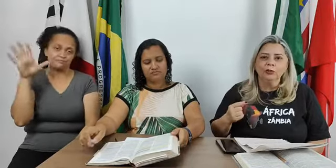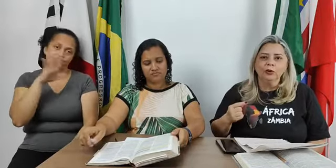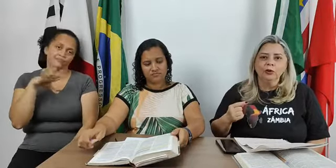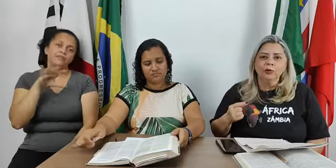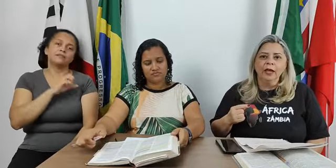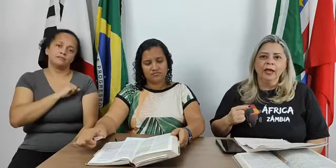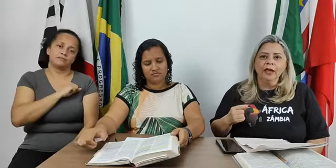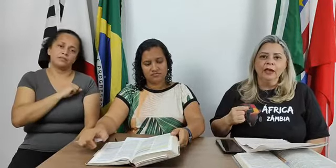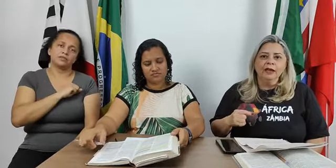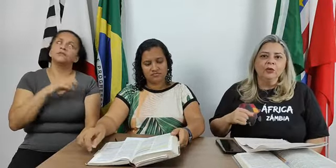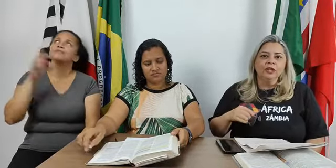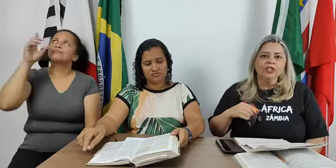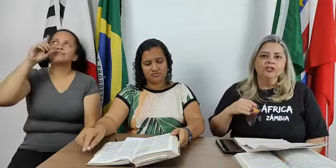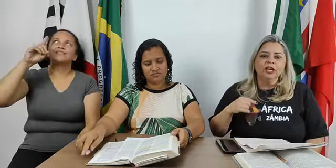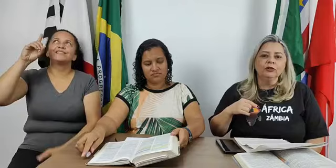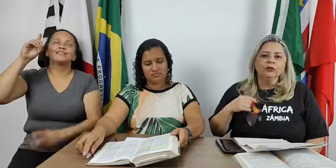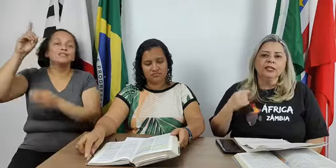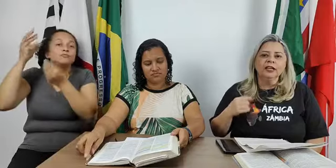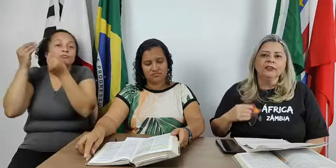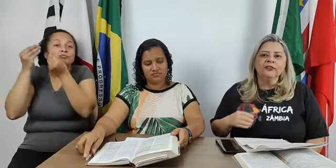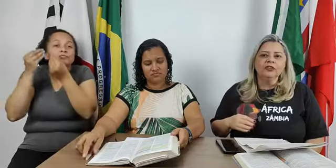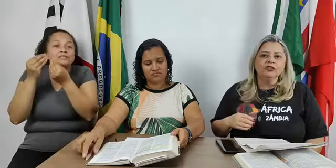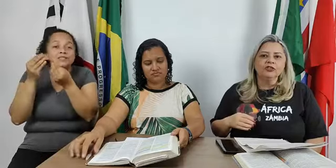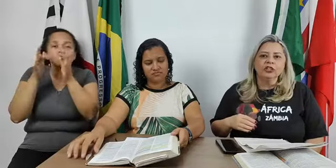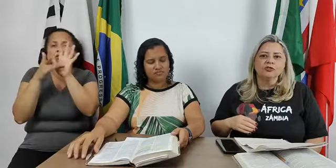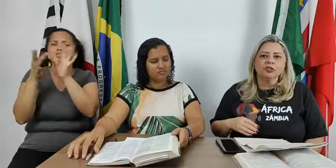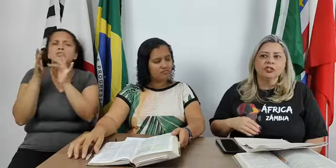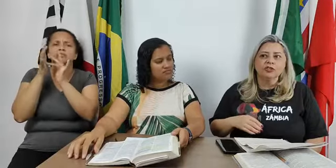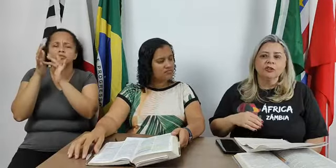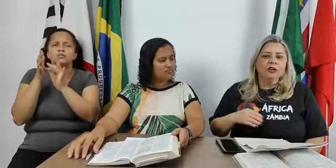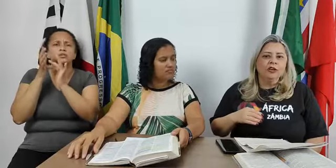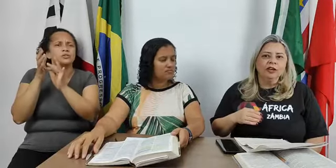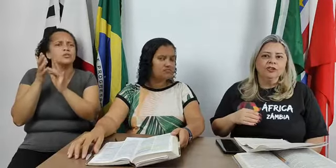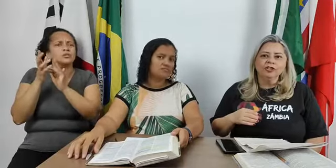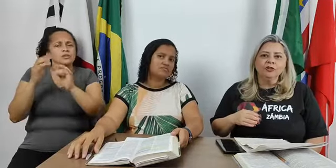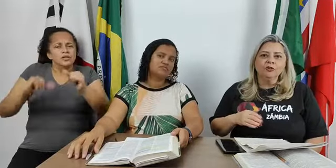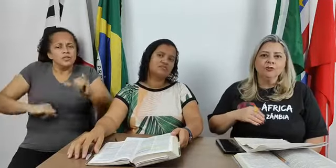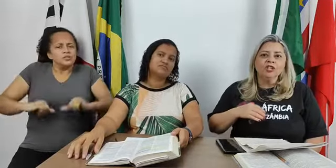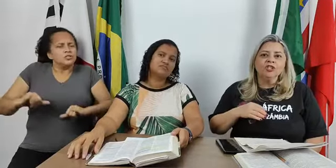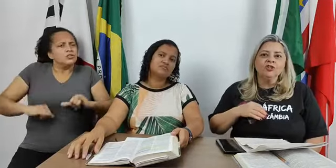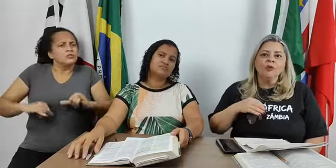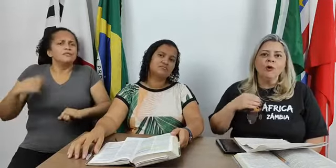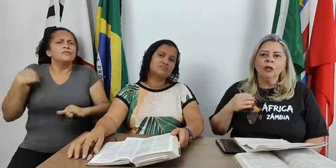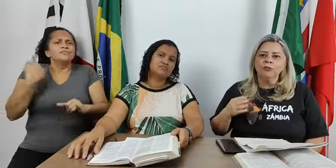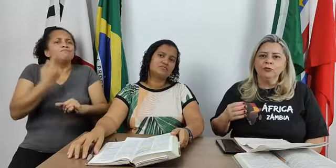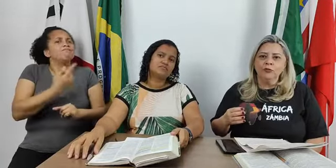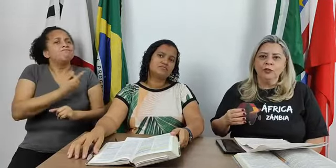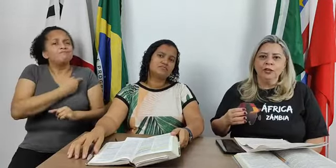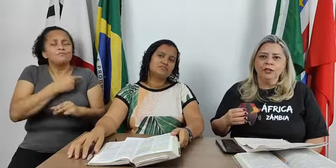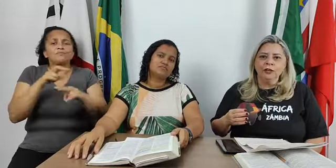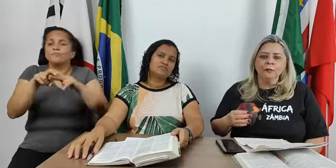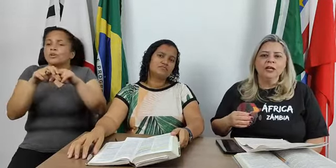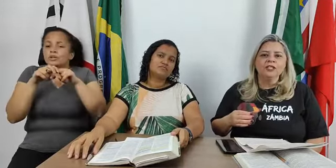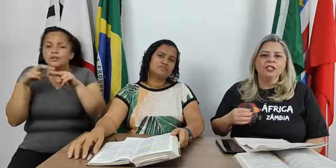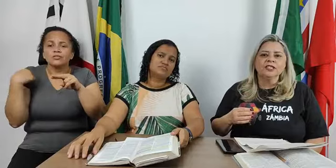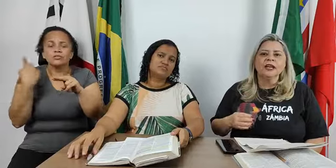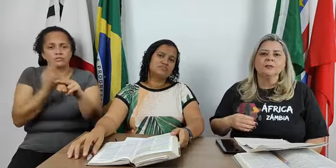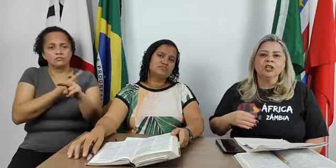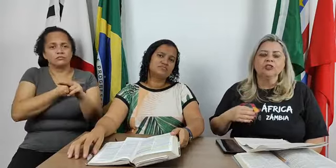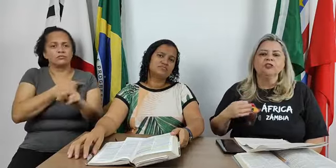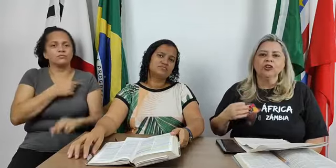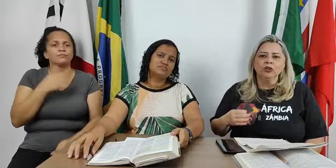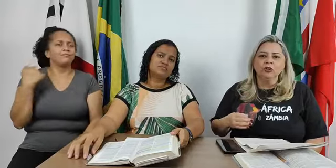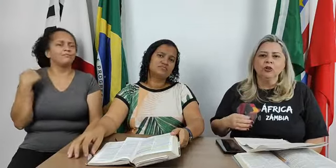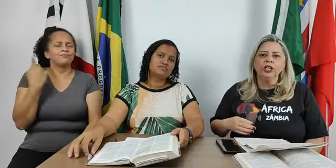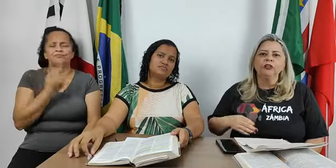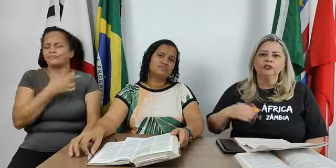filho, né? E quando a gente fala do sacrifício de Jesus, a gente não imagina o quanto foi, mas a gente sabe